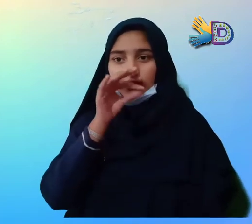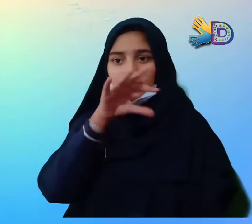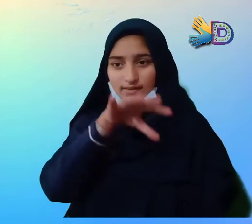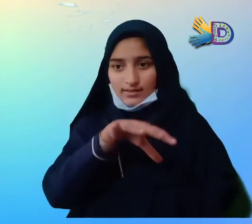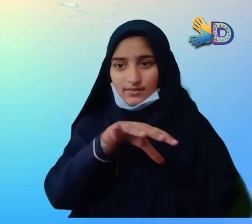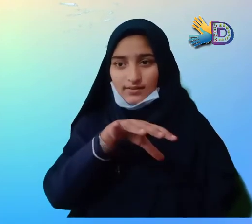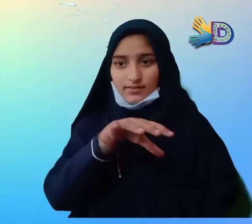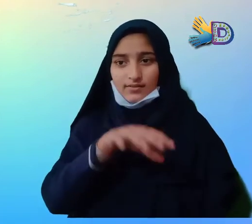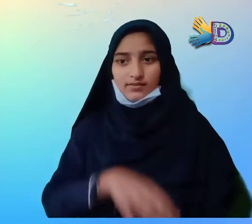ऐलान,